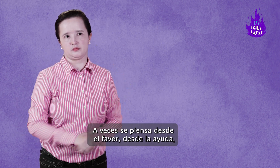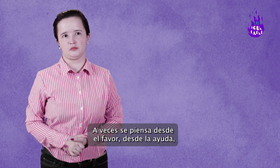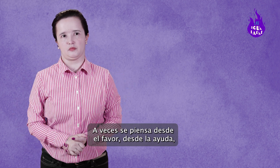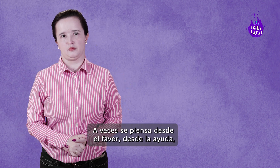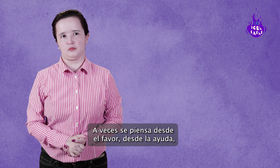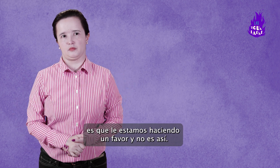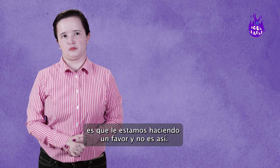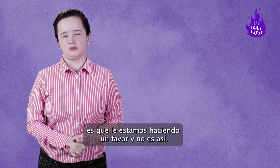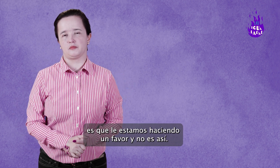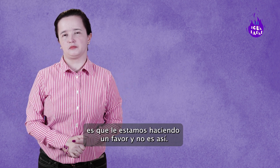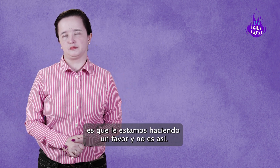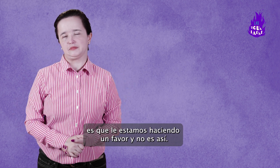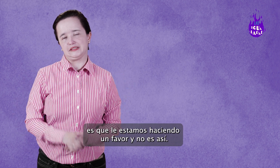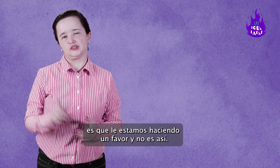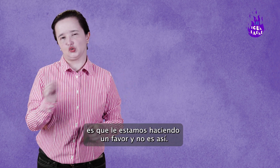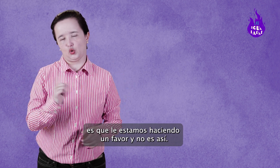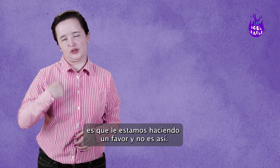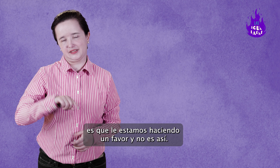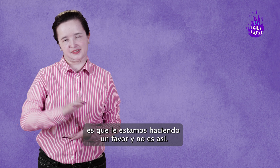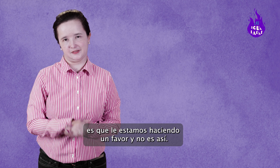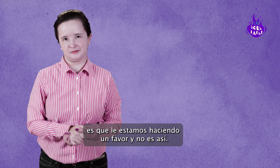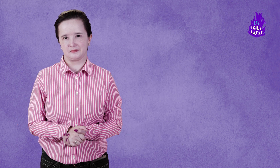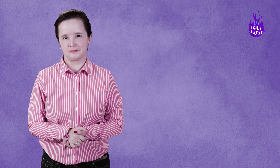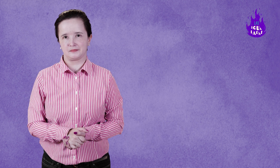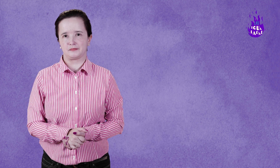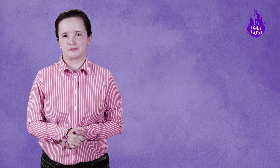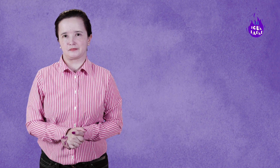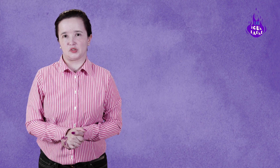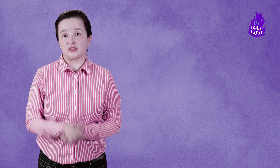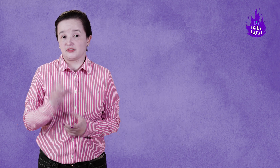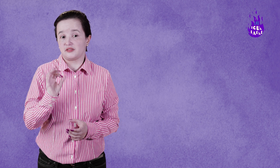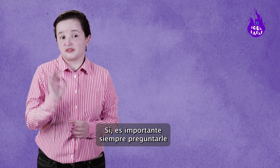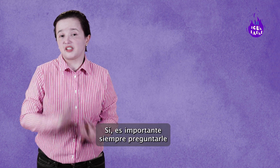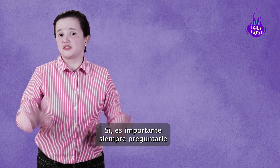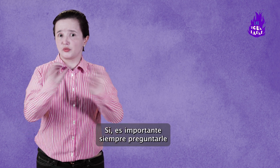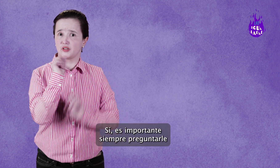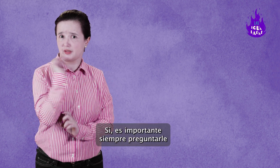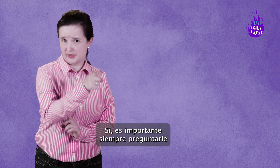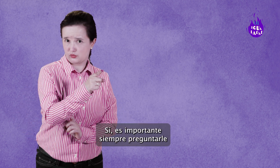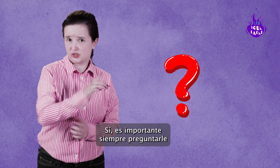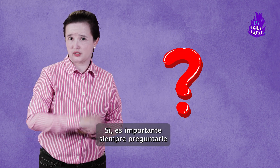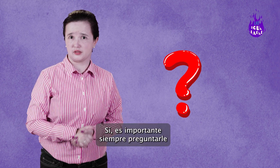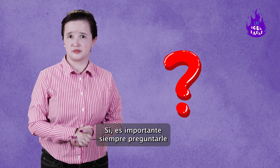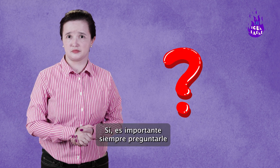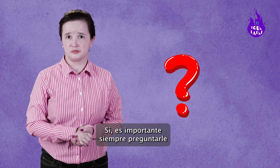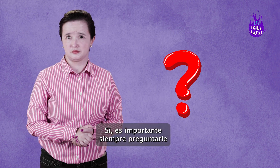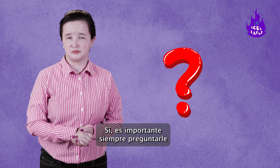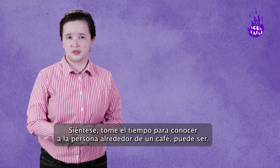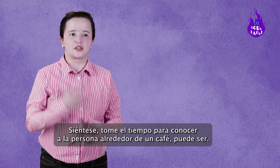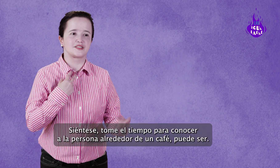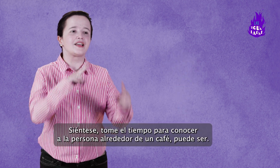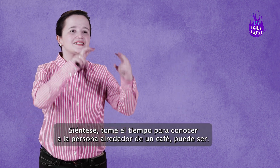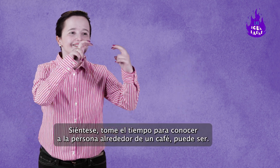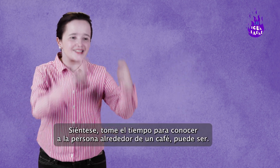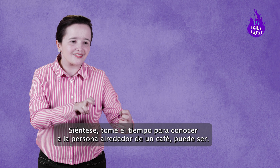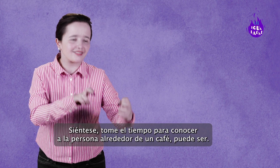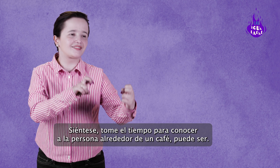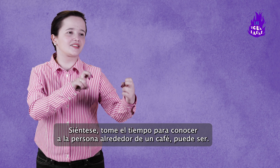ayuda, que le estamos haciendo un favor. Y no es así. Si es importante, siempre preguntarle. Siéntese, tome el tiempo